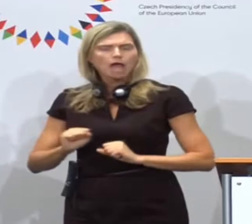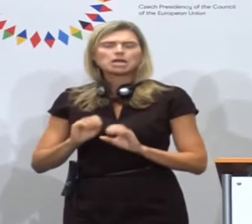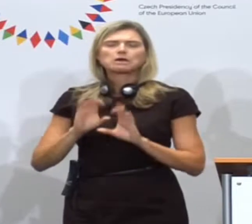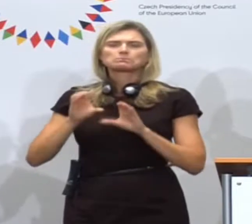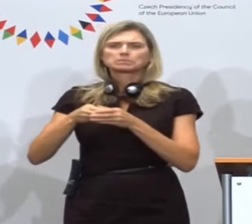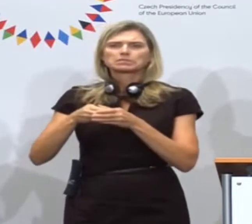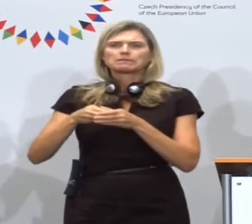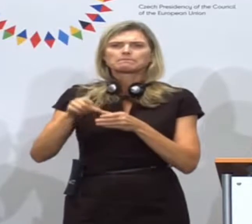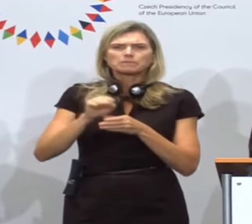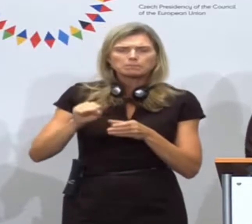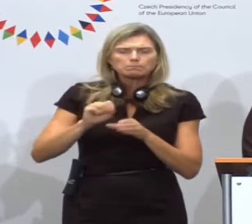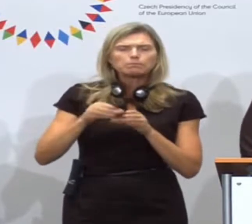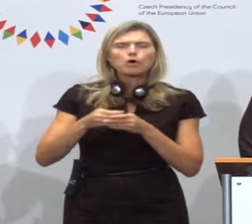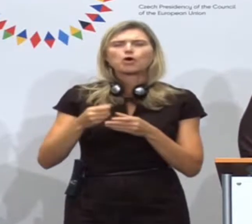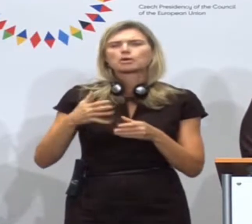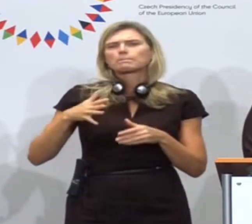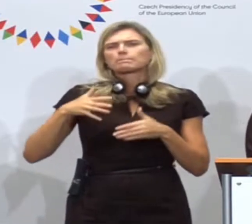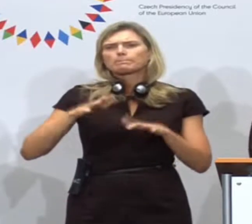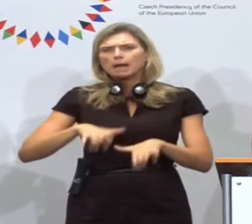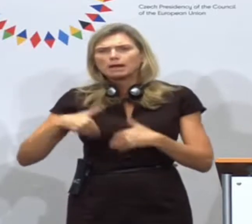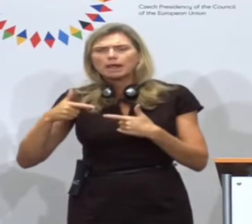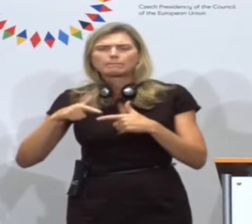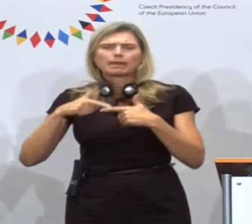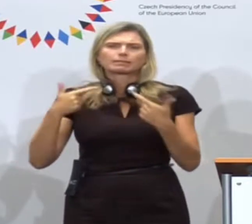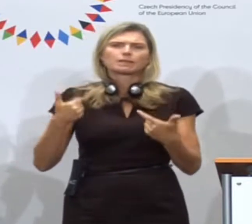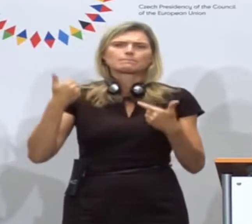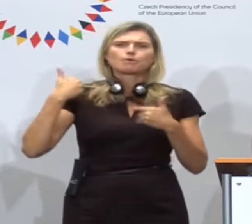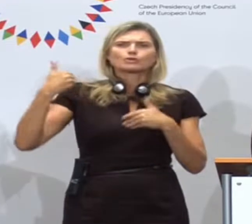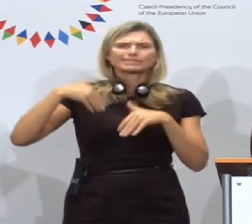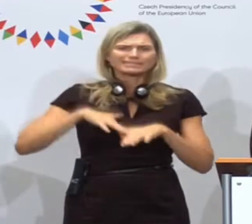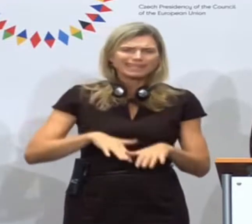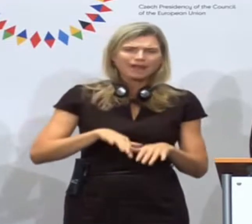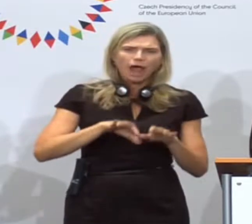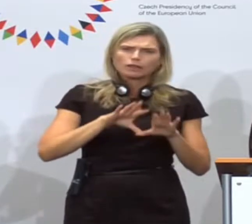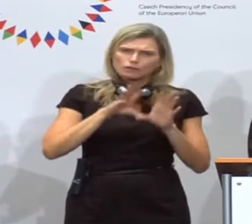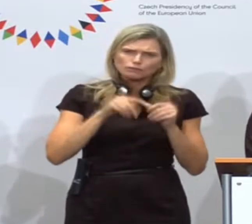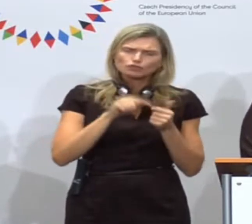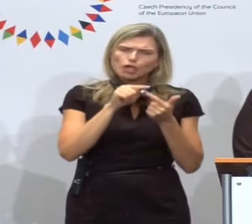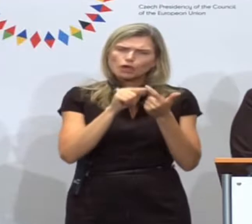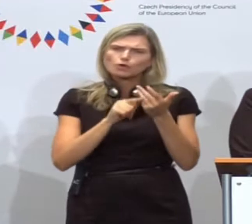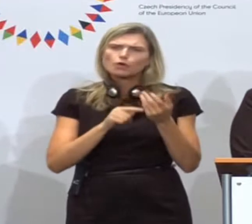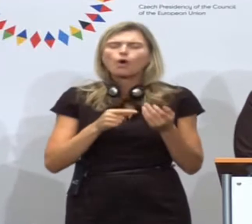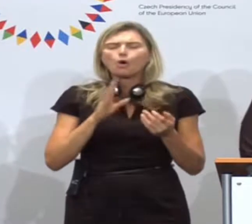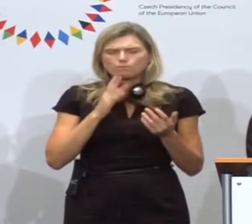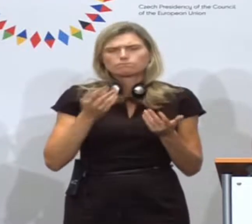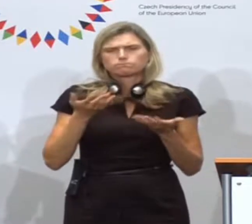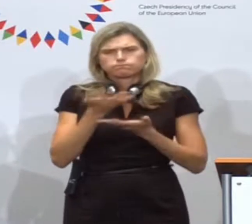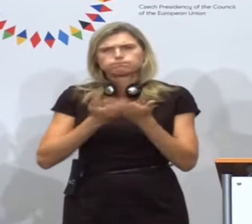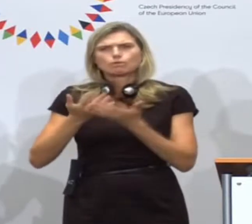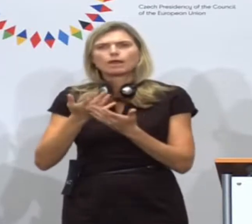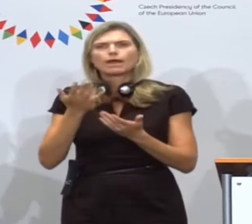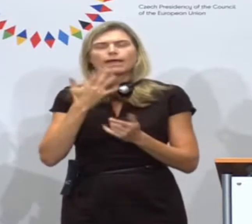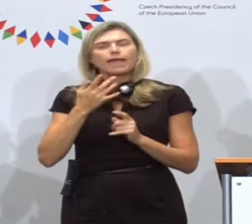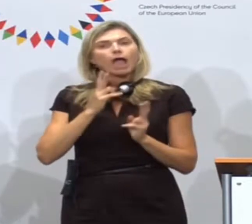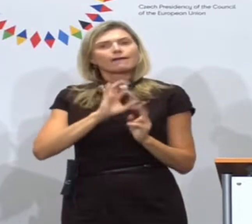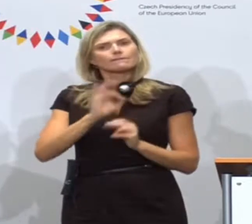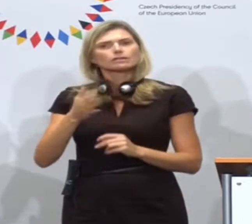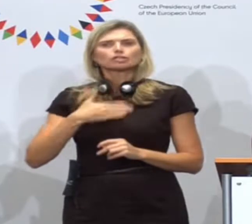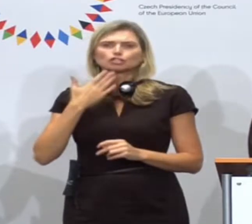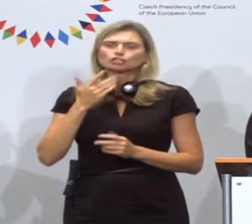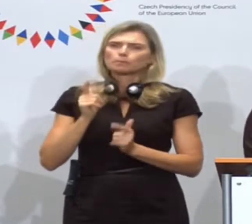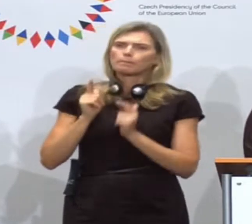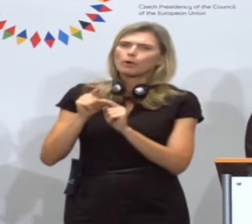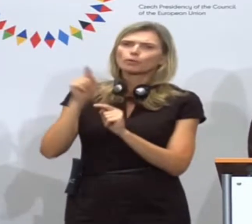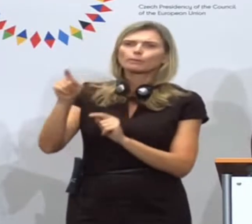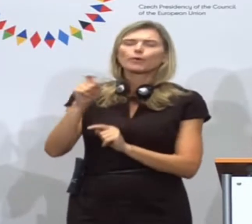výborech Poslanecké sněmovny, Senátu, a to tedy jak tu možnost nějakého výcviku